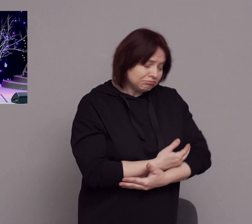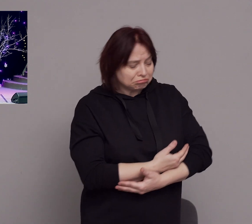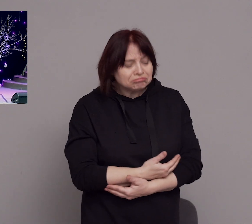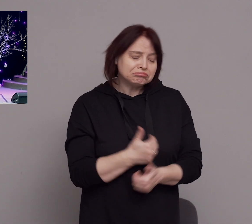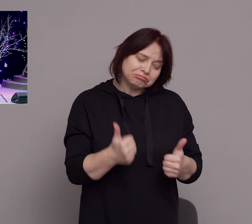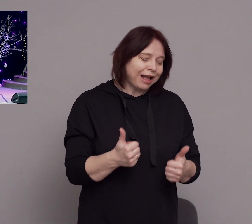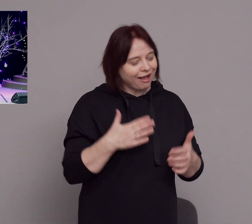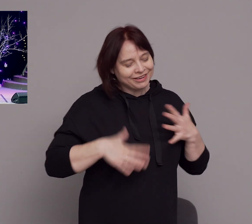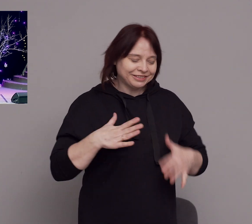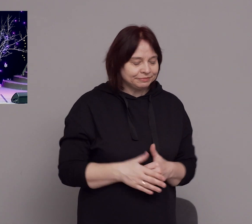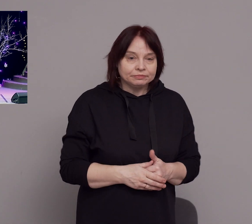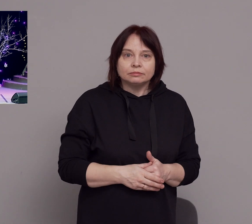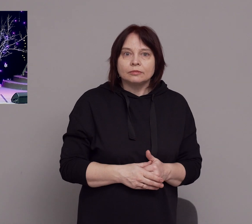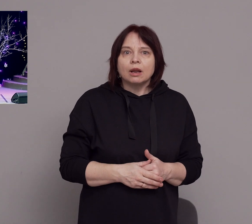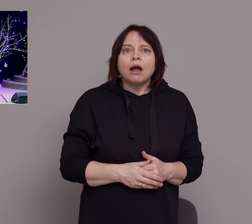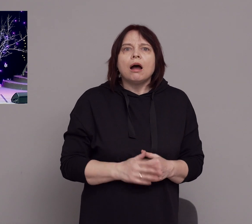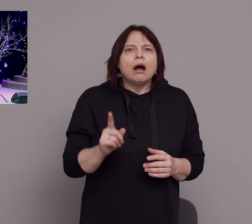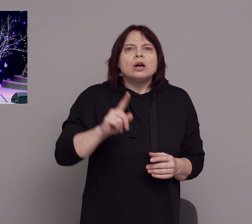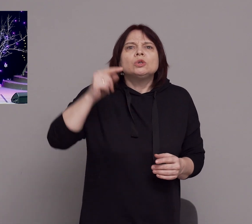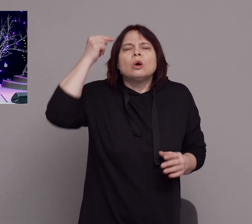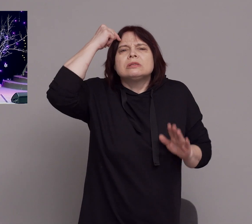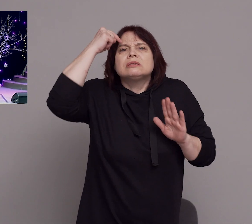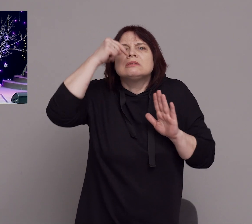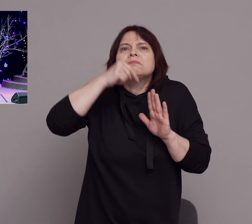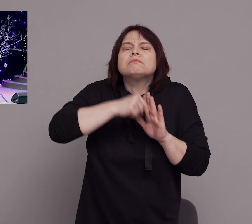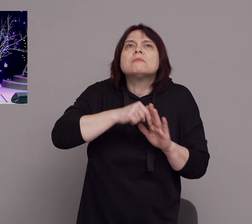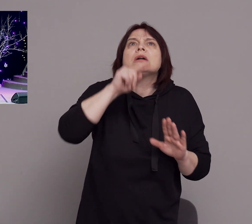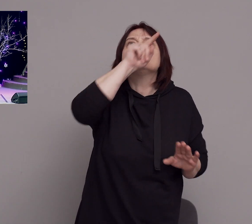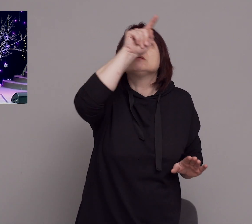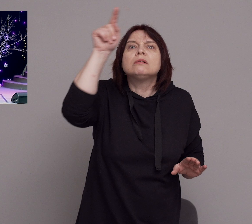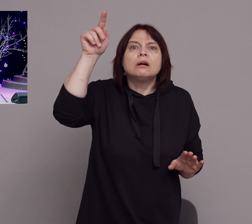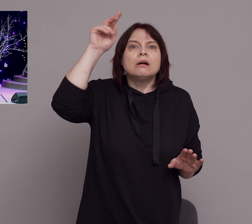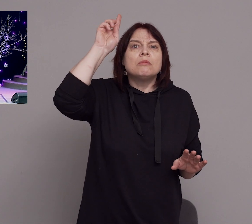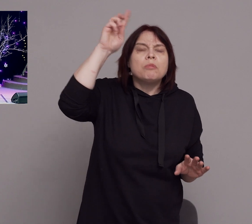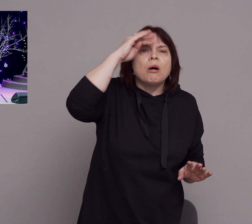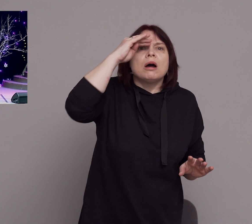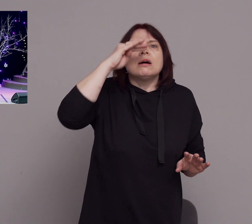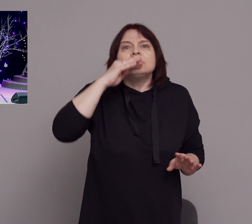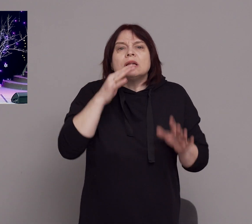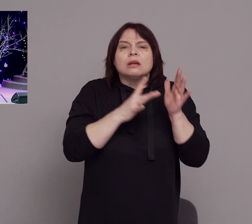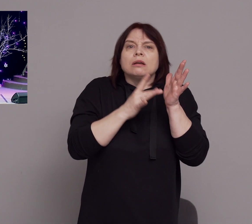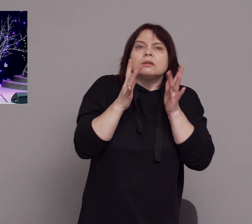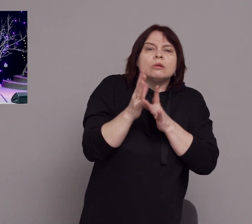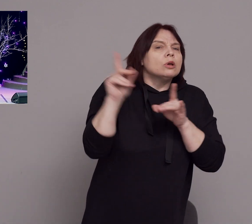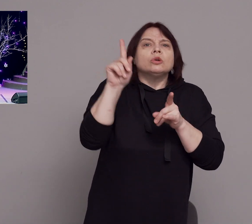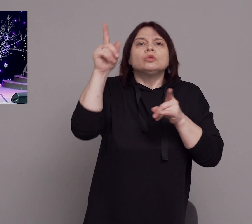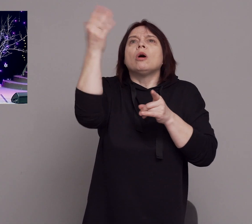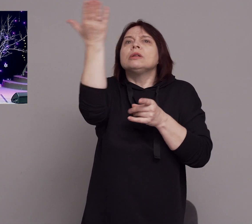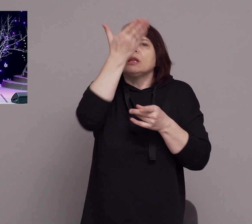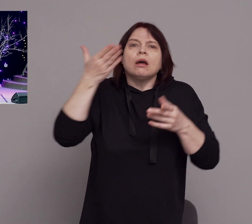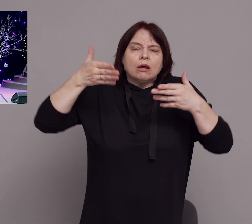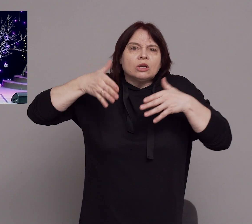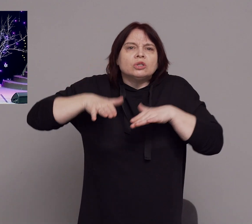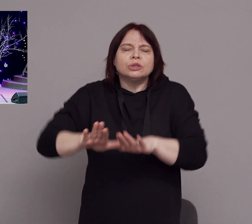Первую часть проповеди мы посмотрим, что этот текст значит для нас. Мы просто разберем значение текста, что этот текст значит, что